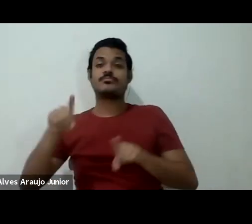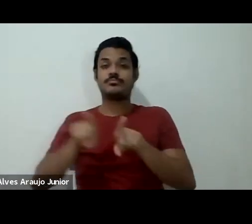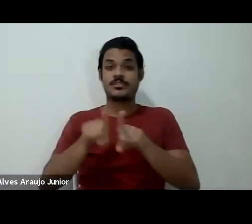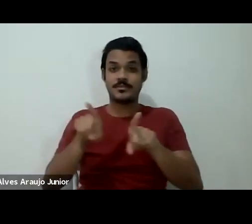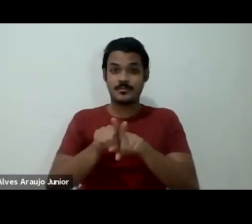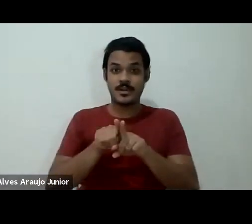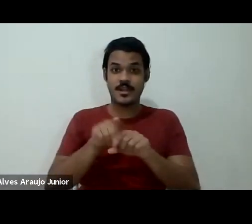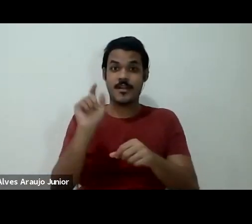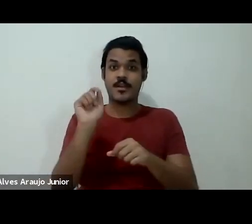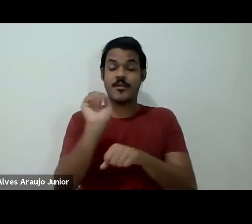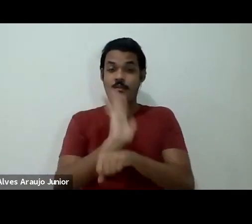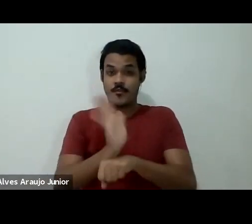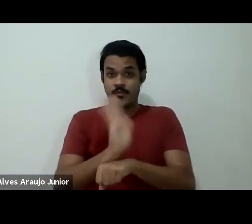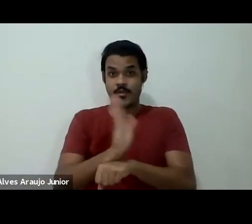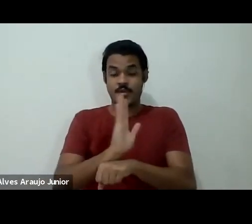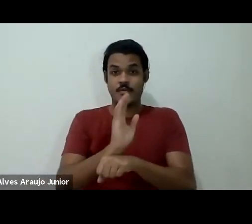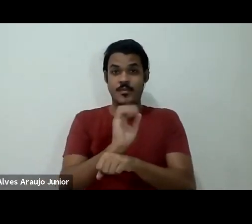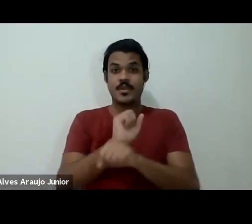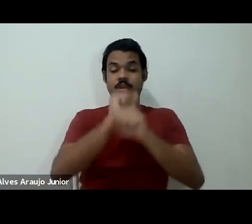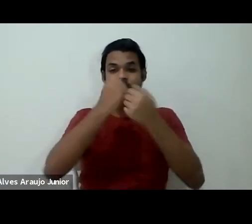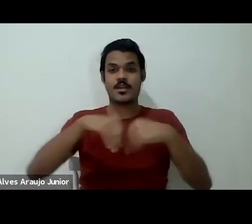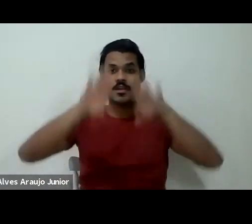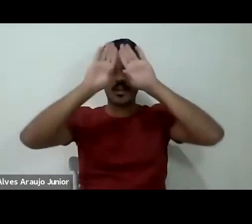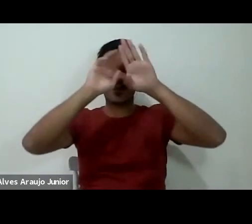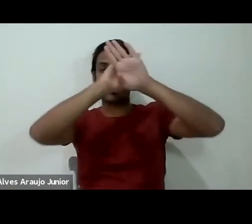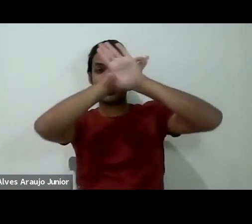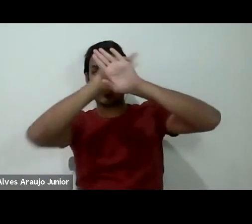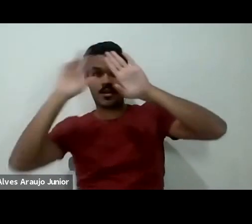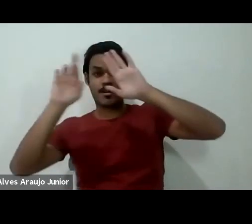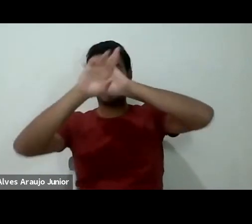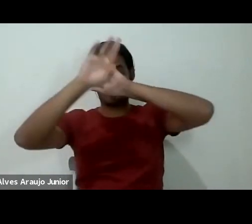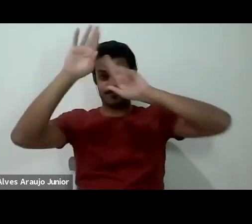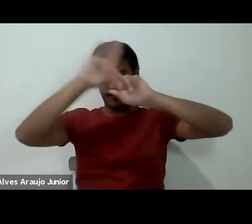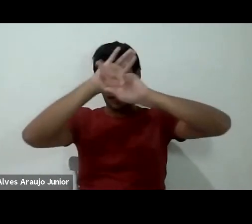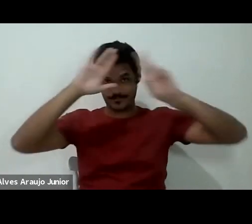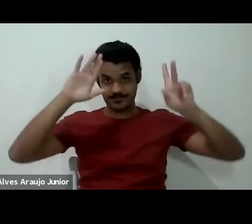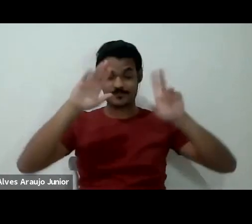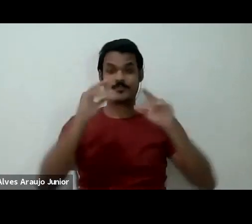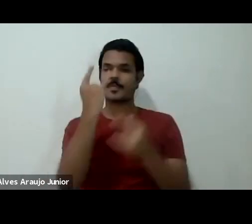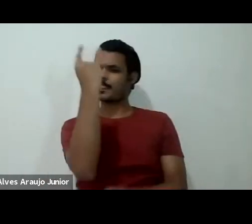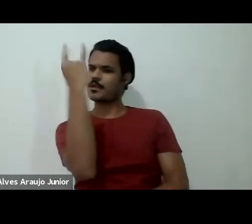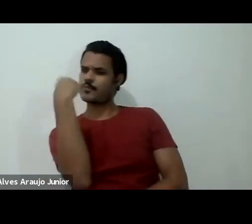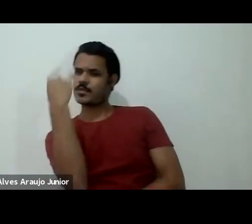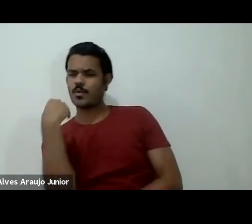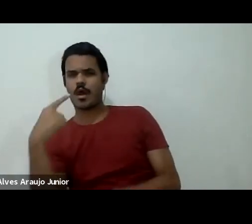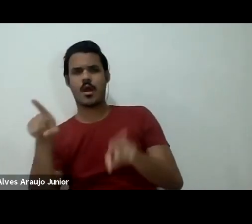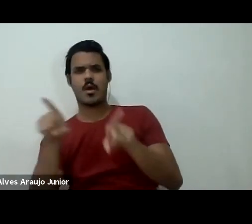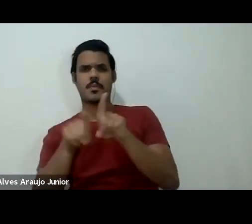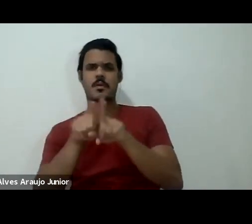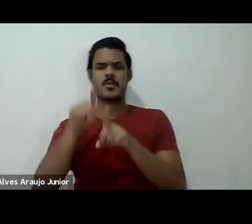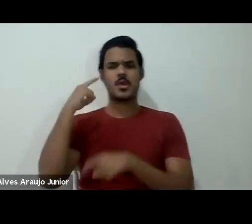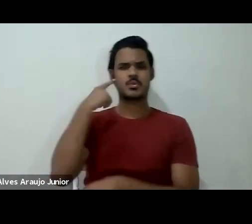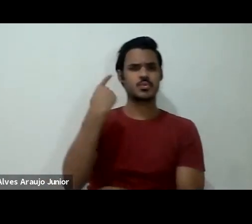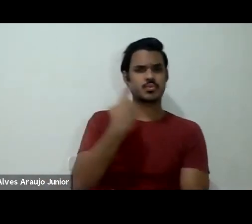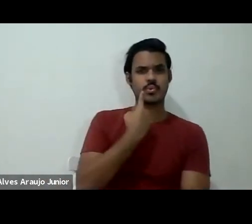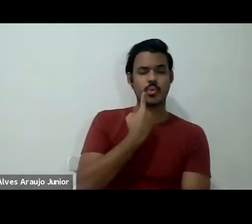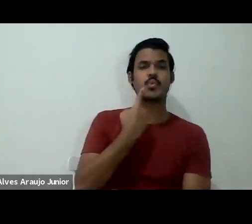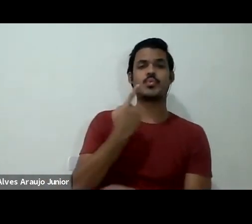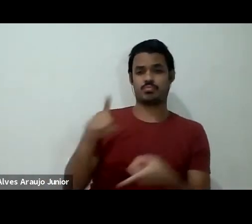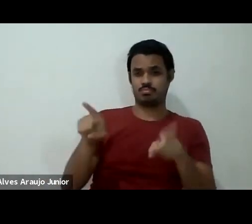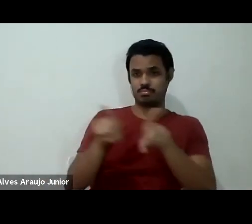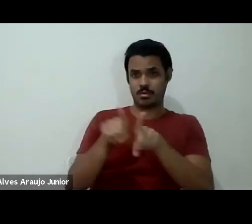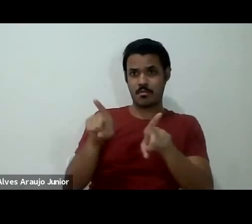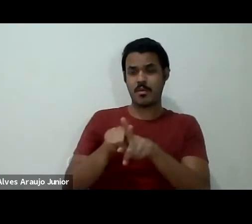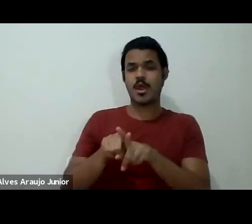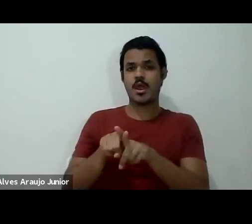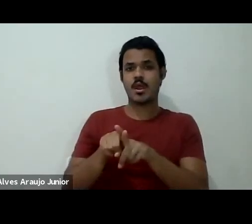de animação Oriki, para possibilitar que as pessoas com deficiência visual e pessoas com deficiência auditiva